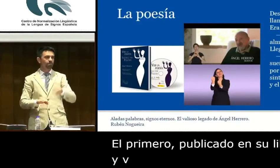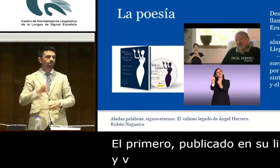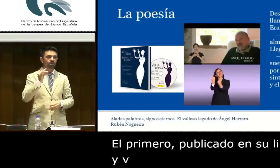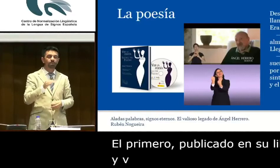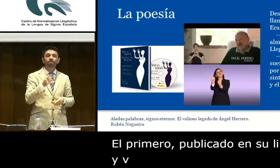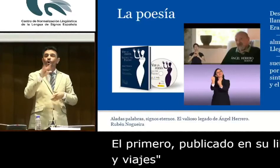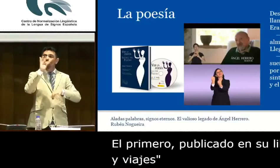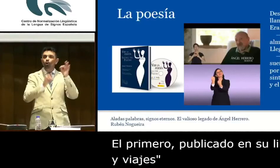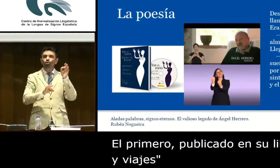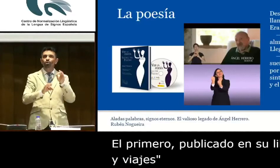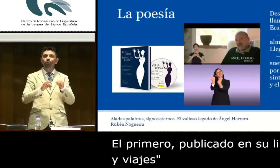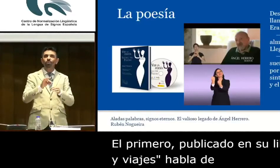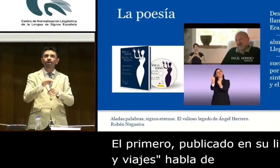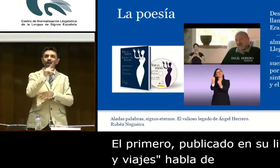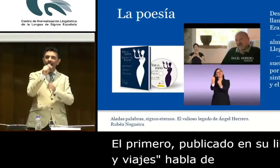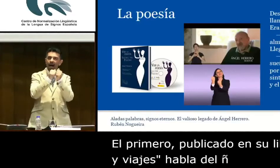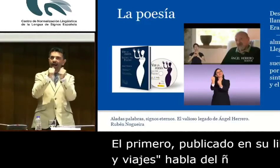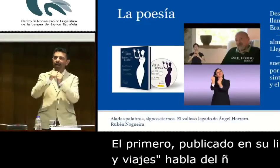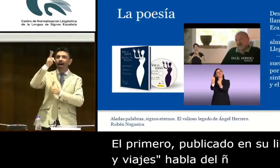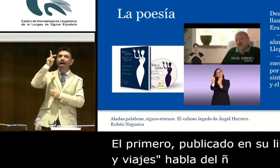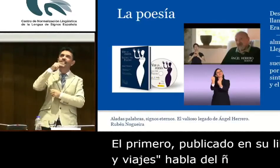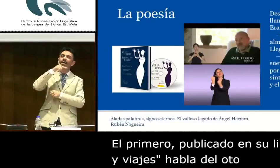Un otoño que recuerda desde Alicante,